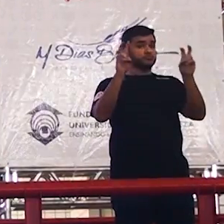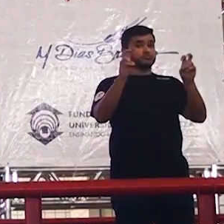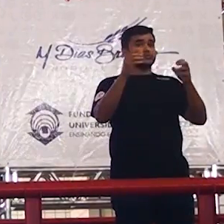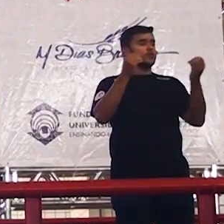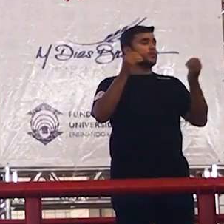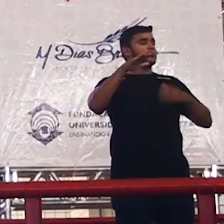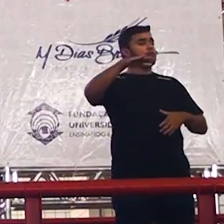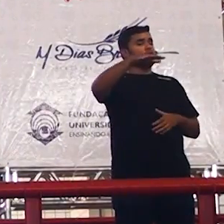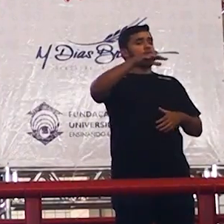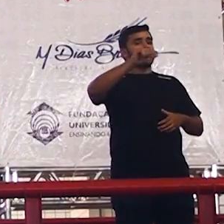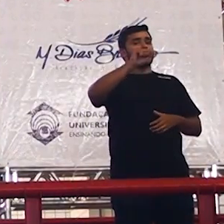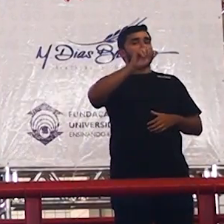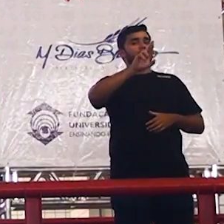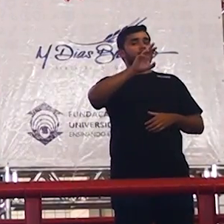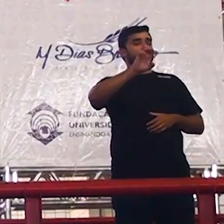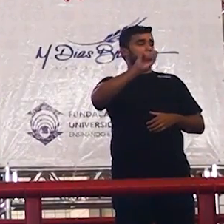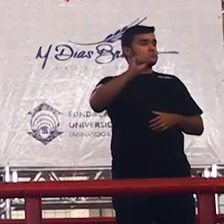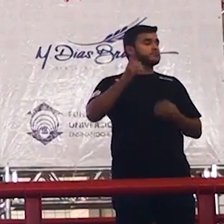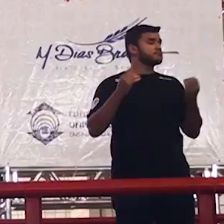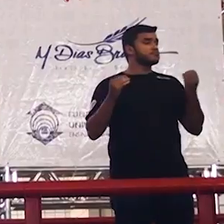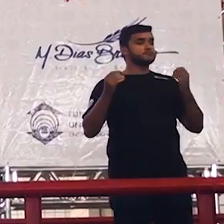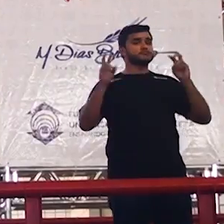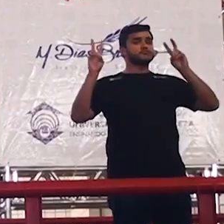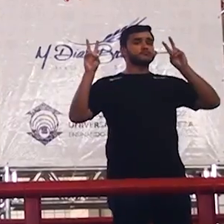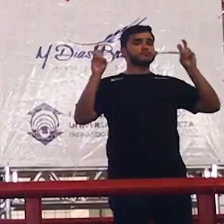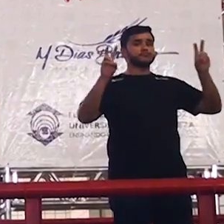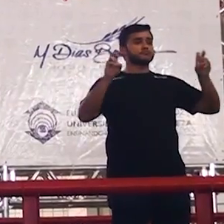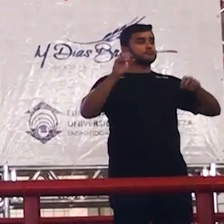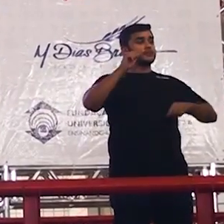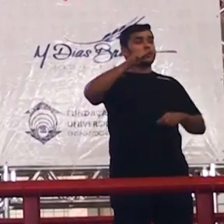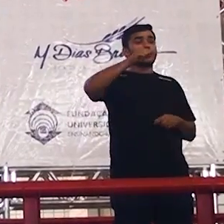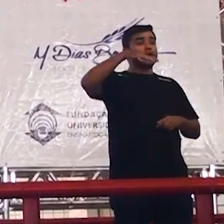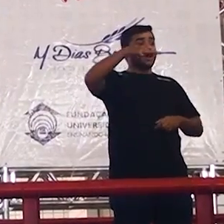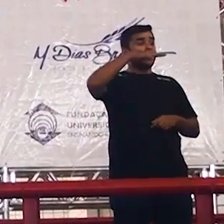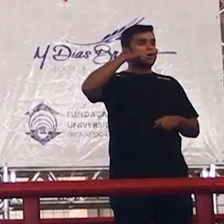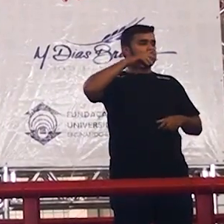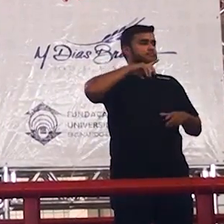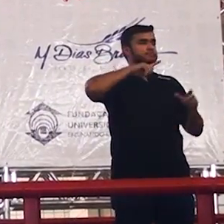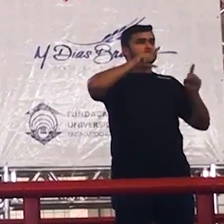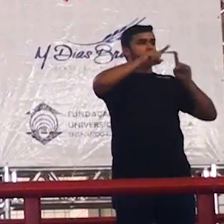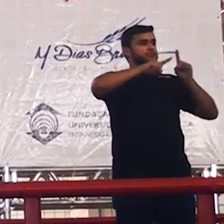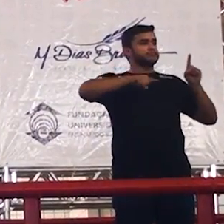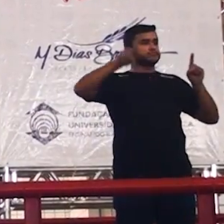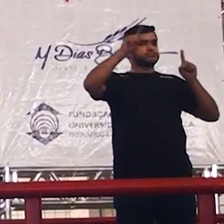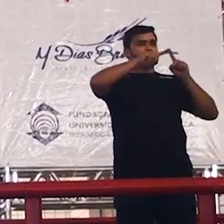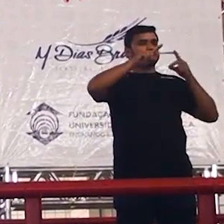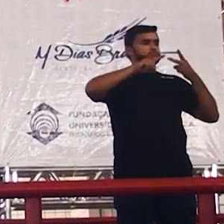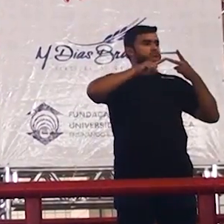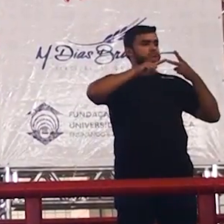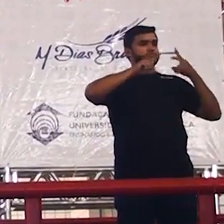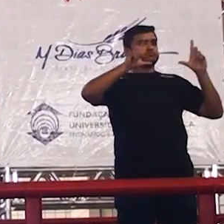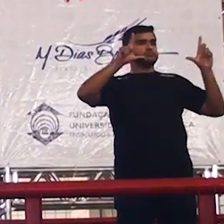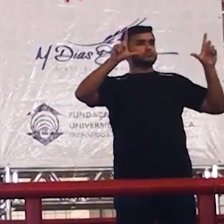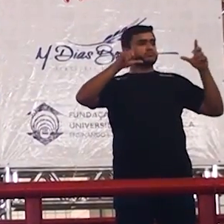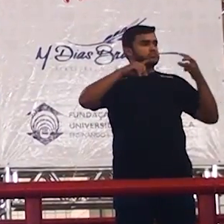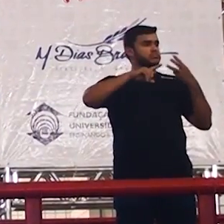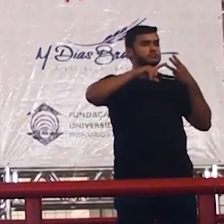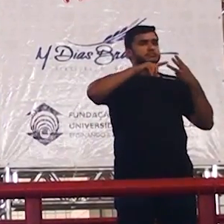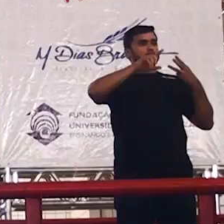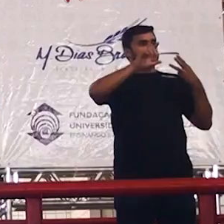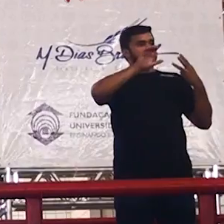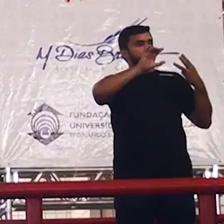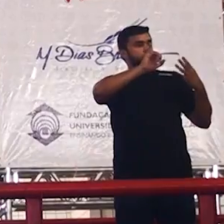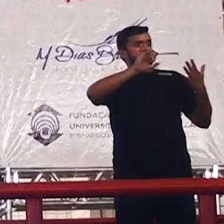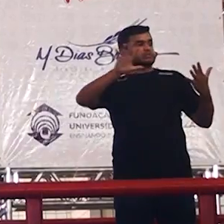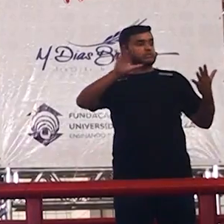áreas. A nossa função aqui é trabalhar a área de figuras planas. Pessoal, geometria